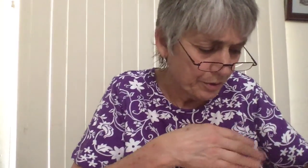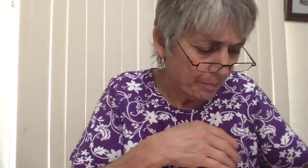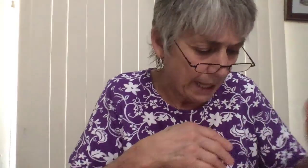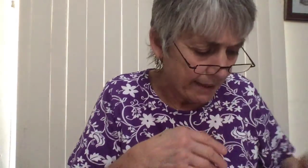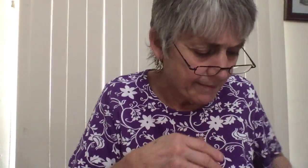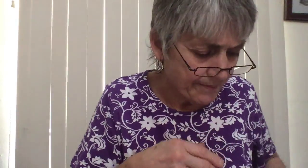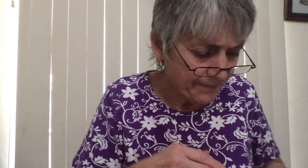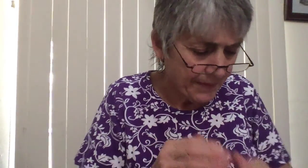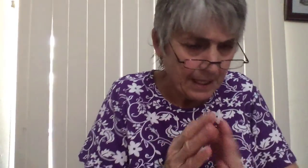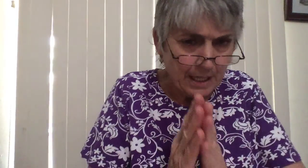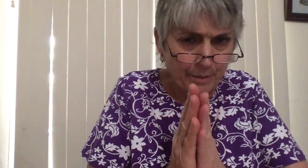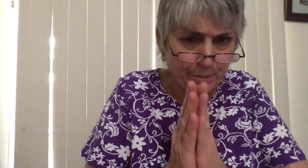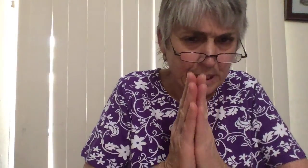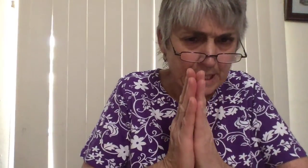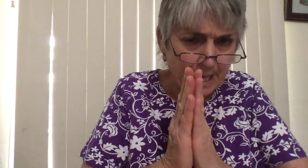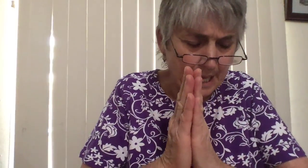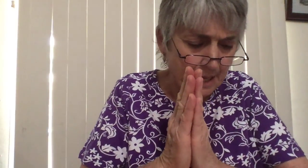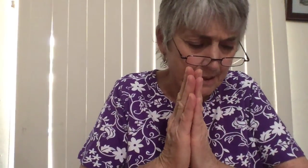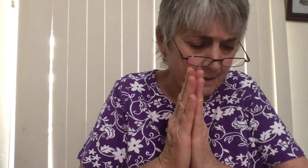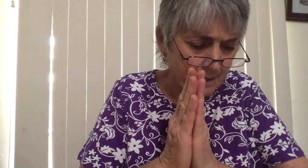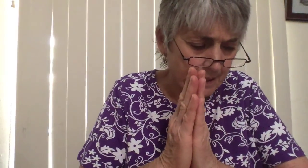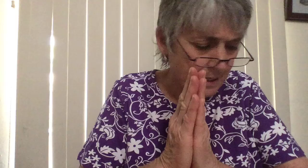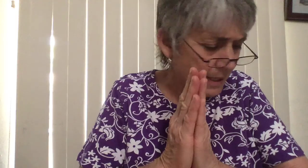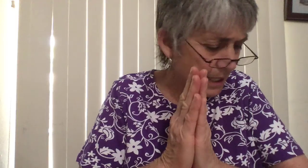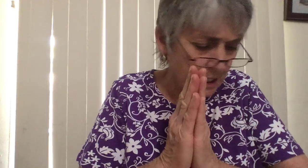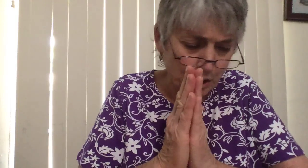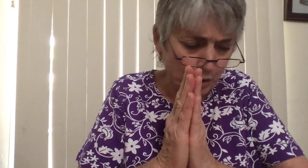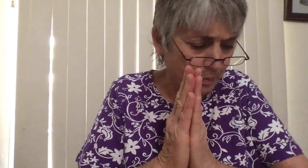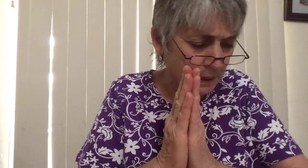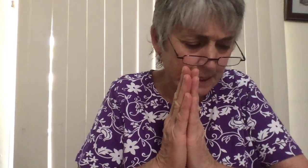pas. Prier. Il ne prie pas.